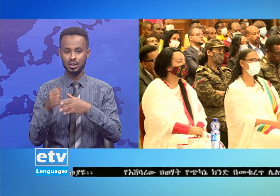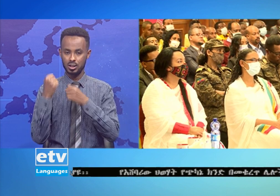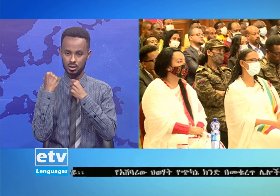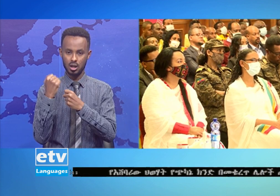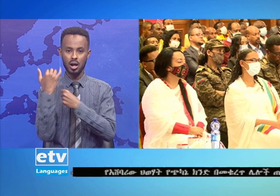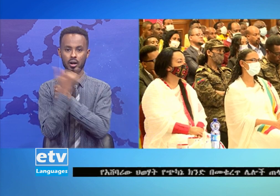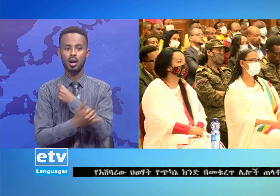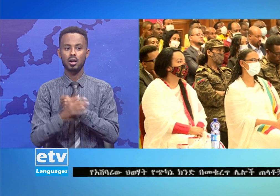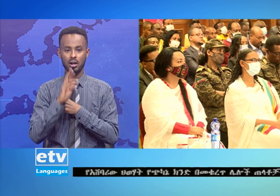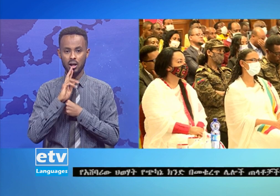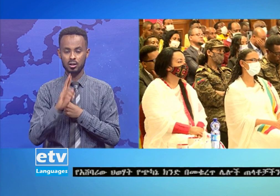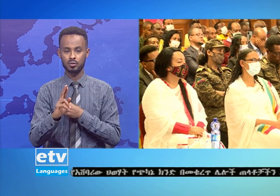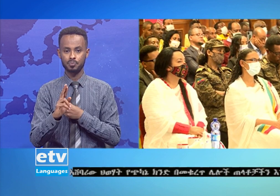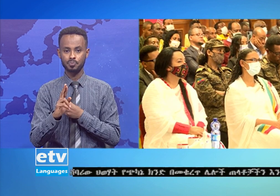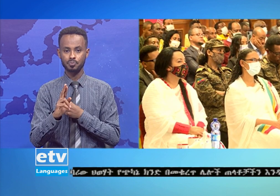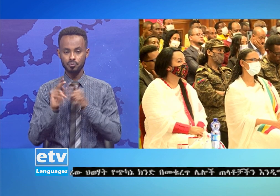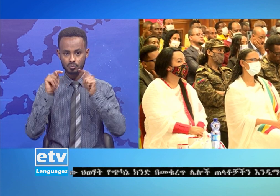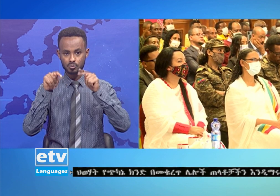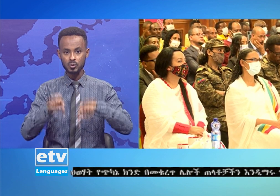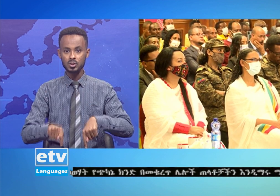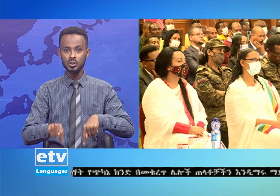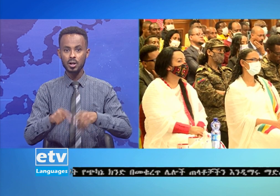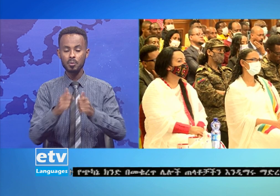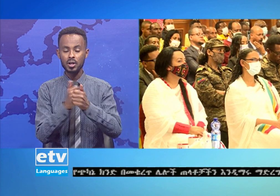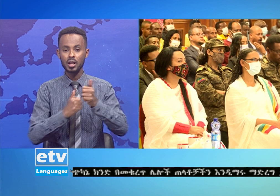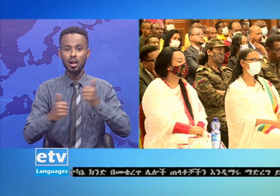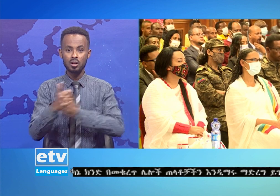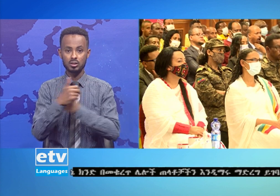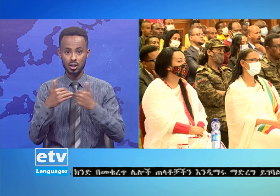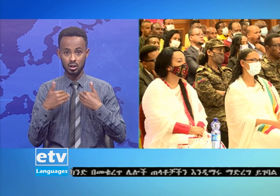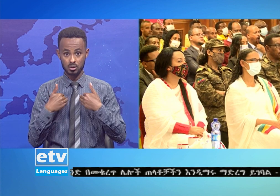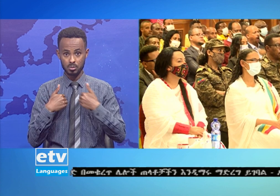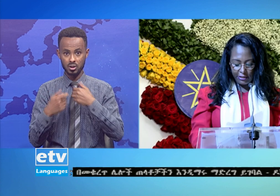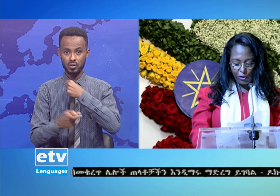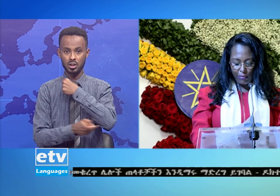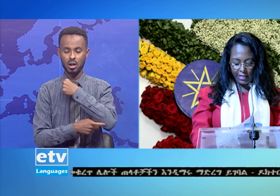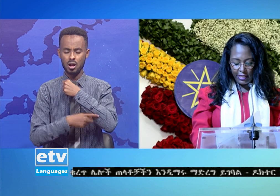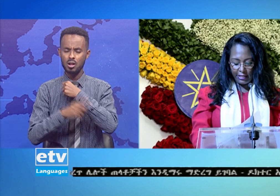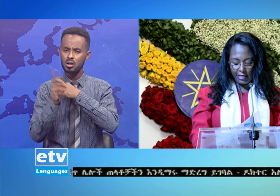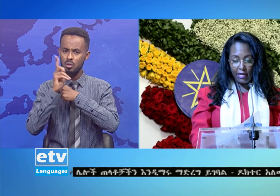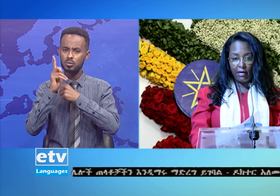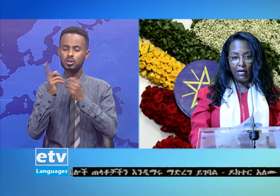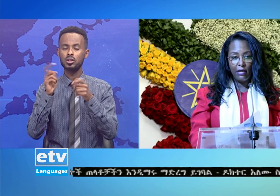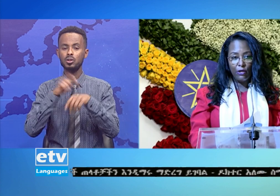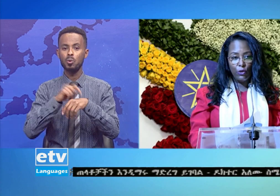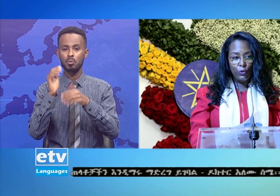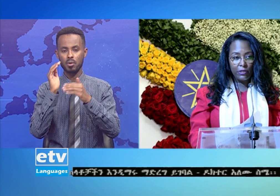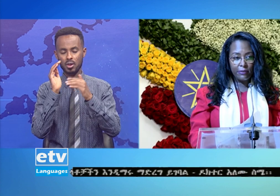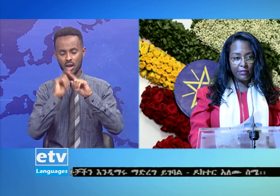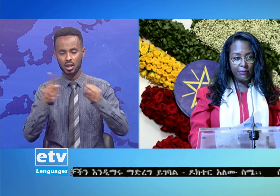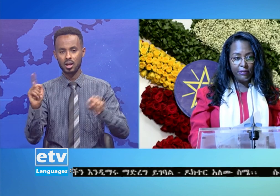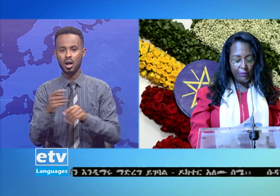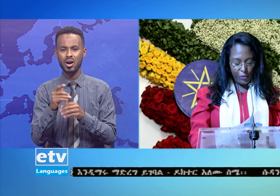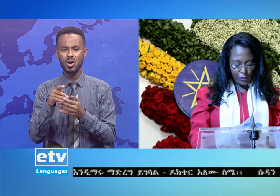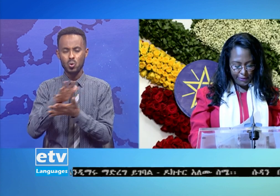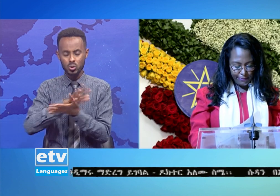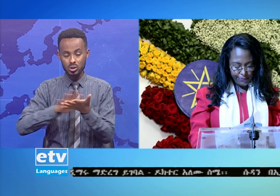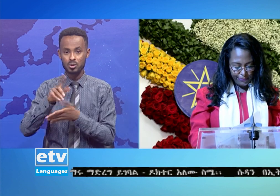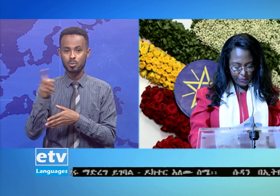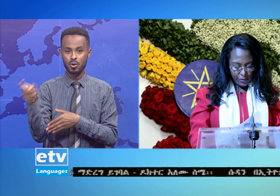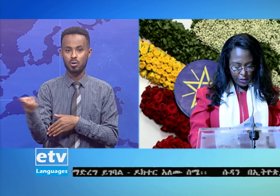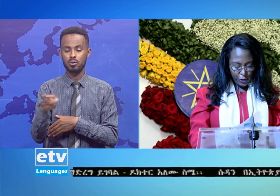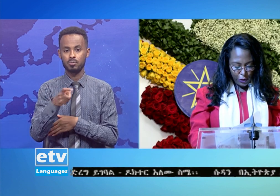ጠንካራ ሀገር ናት። ዛሬም እያለፈችበት ያለው ፈተና ከምንጊዜውም የተለየና ውስብስብ